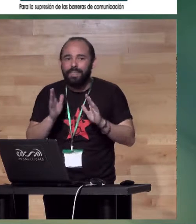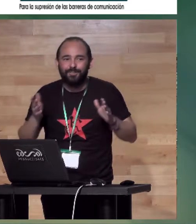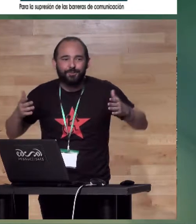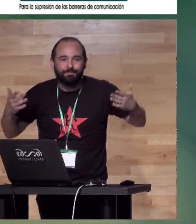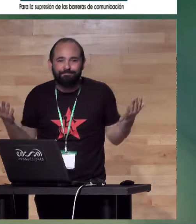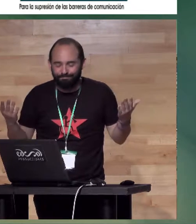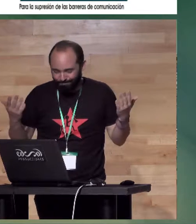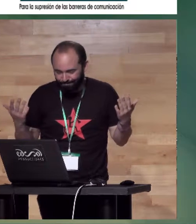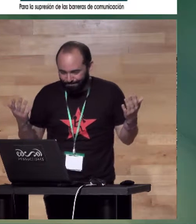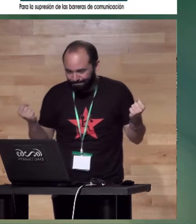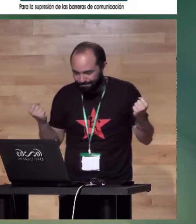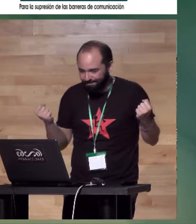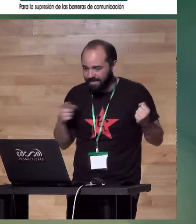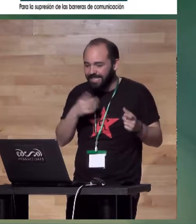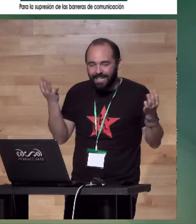El tratamiento.